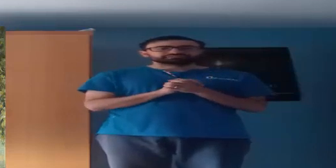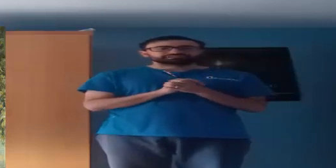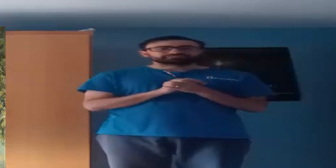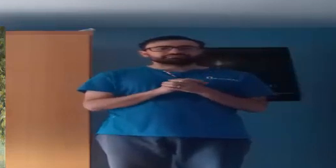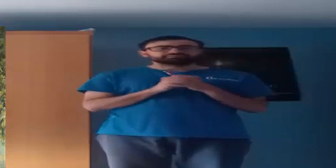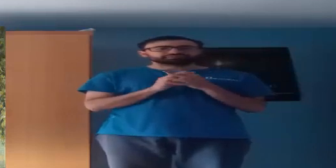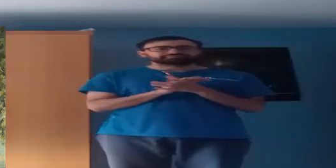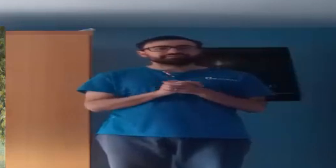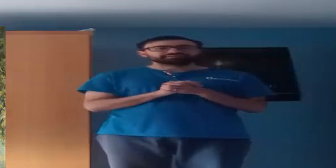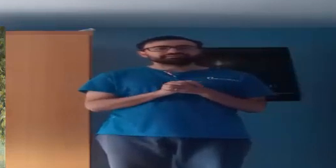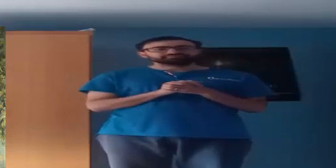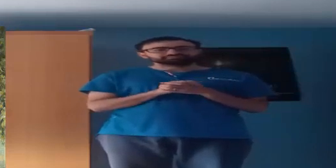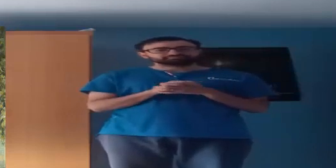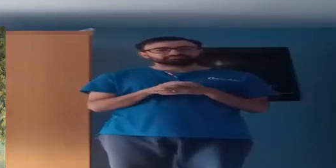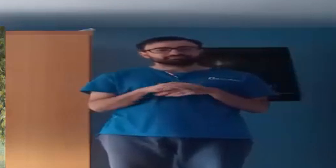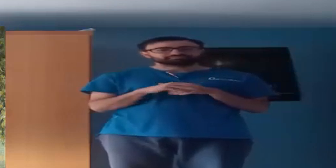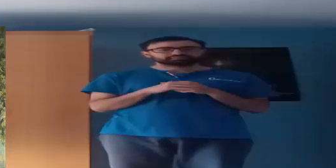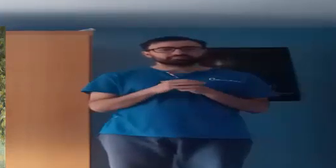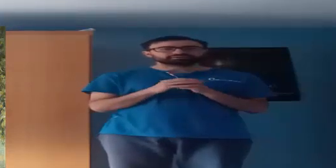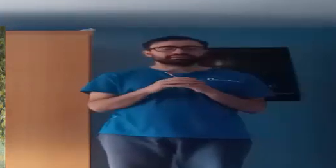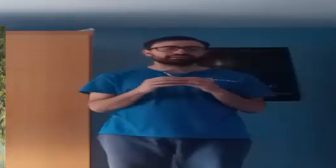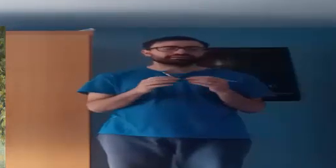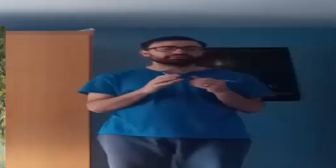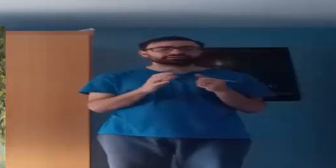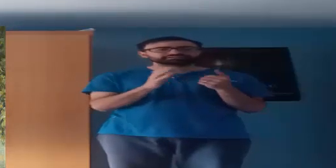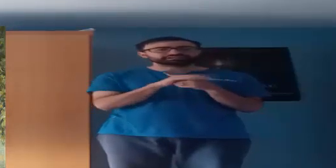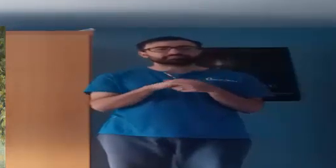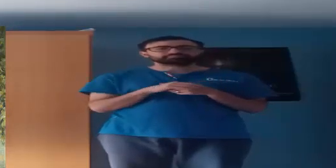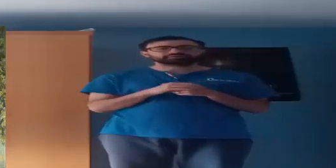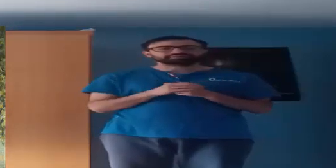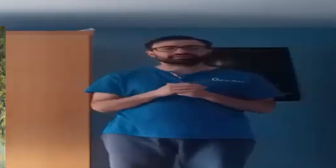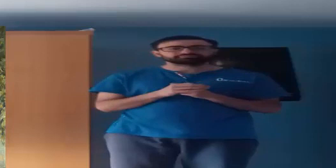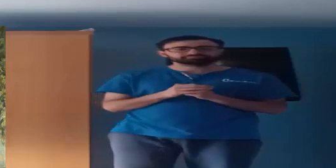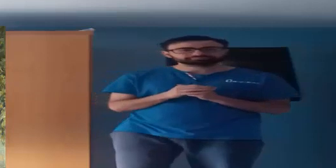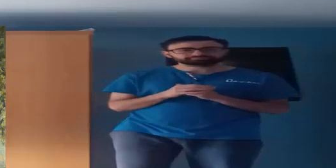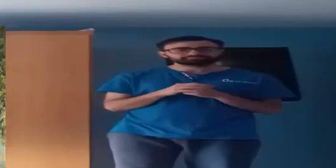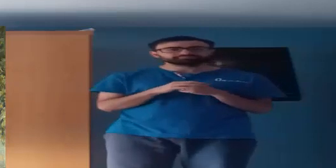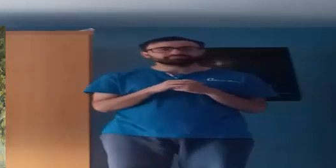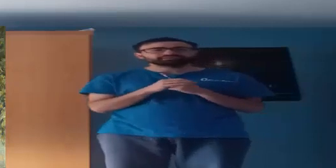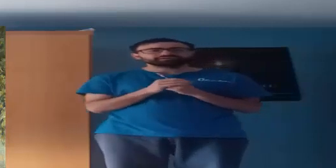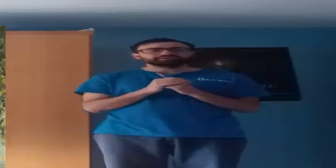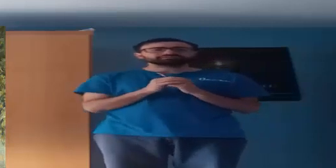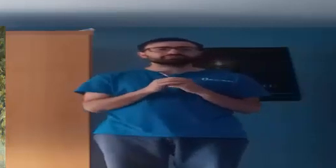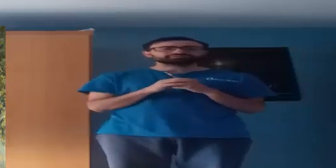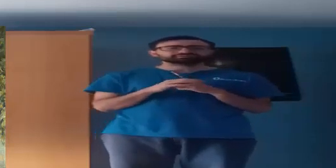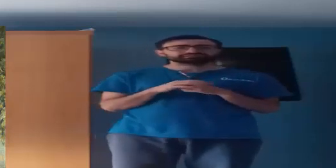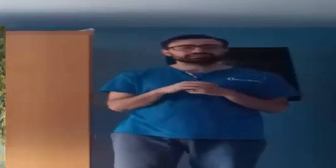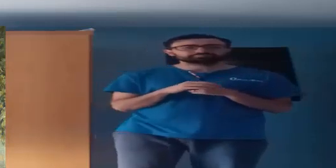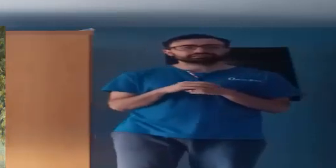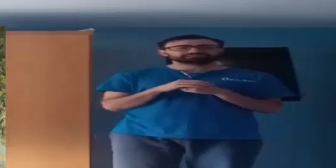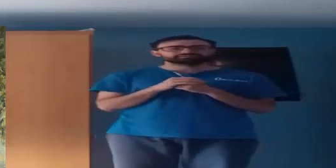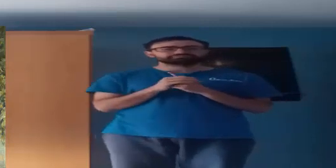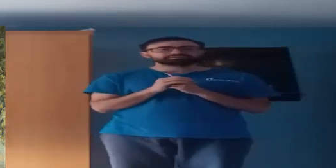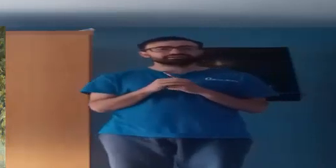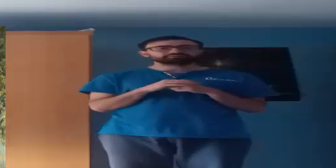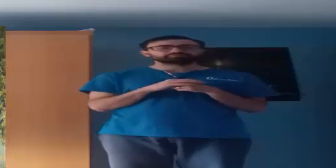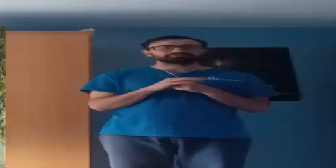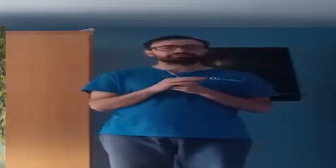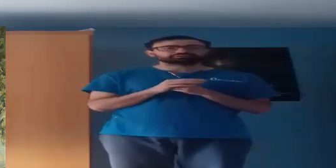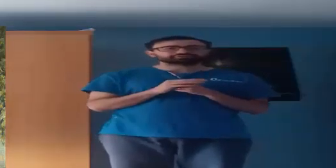cosechas florecieran para lo que es la primavera. Entonces Perséfone aprovechó la